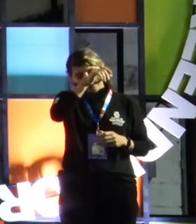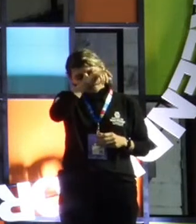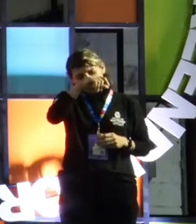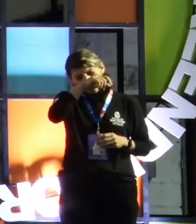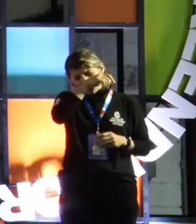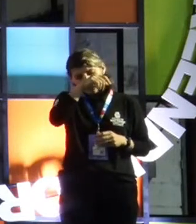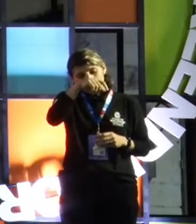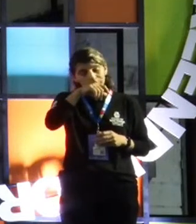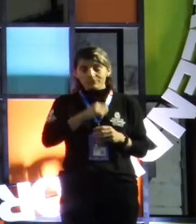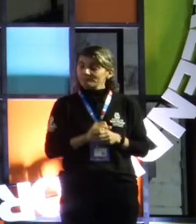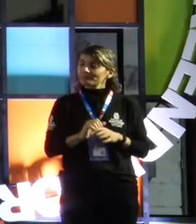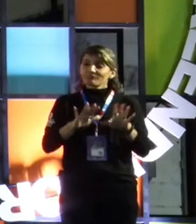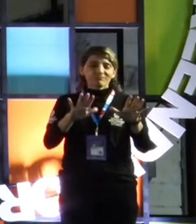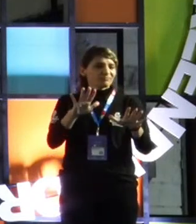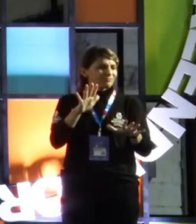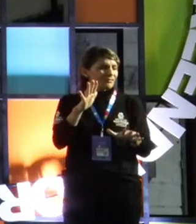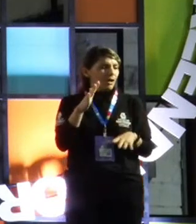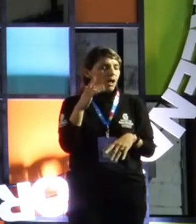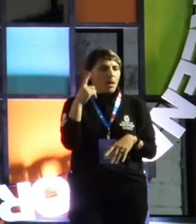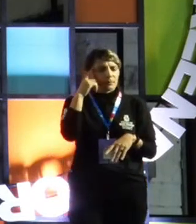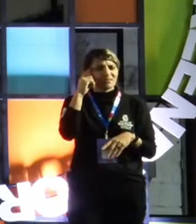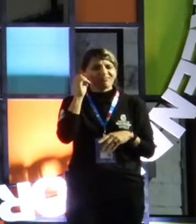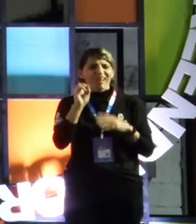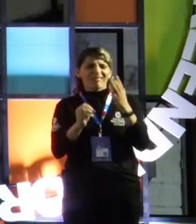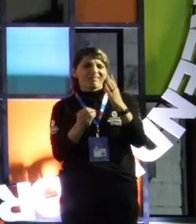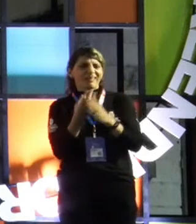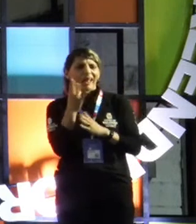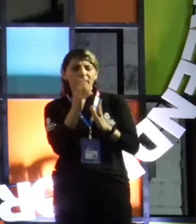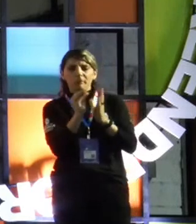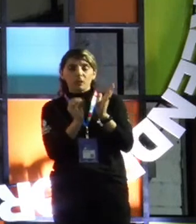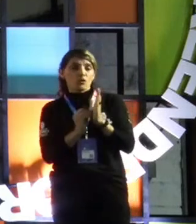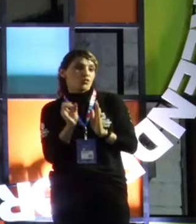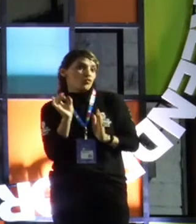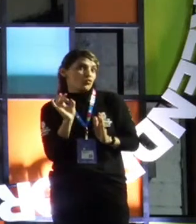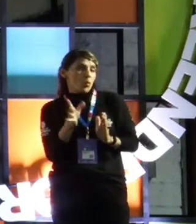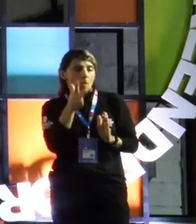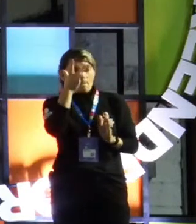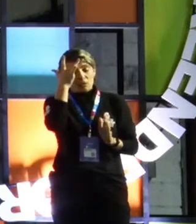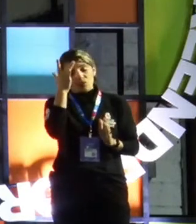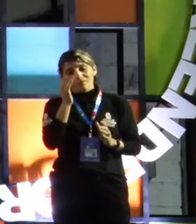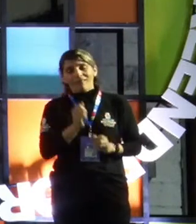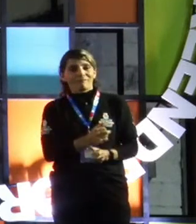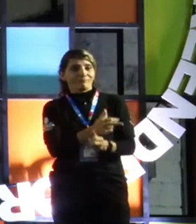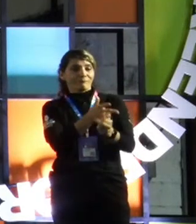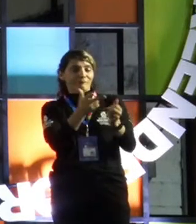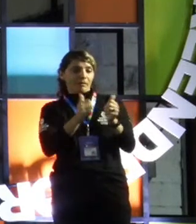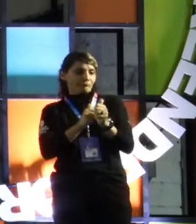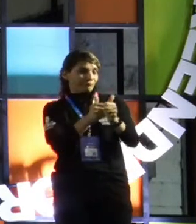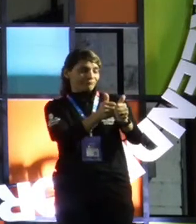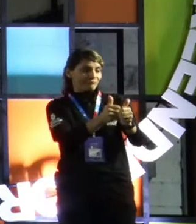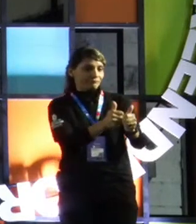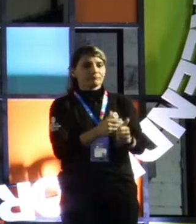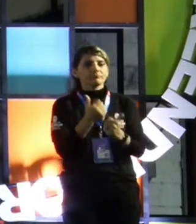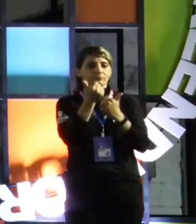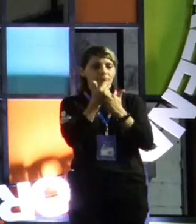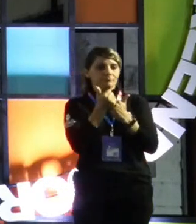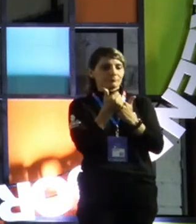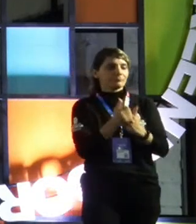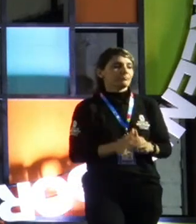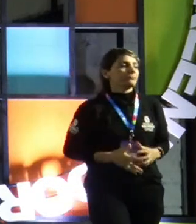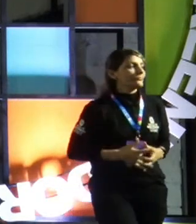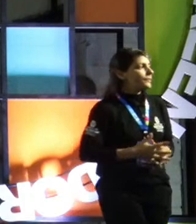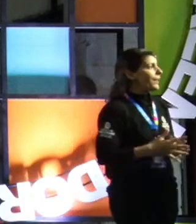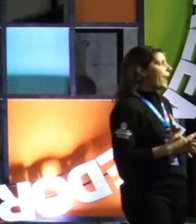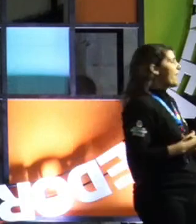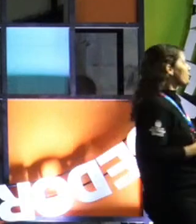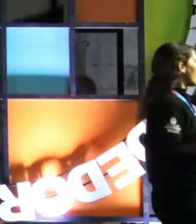na historinha de que criação de conteúdo e monetização é só para quem tem muito seguidor. É isso aí, gente. Vamos monetizar,